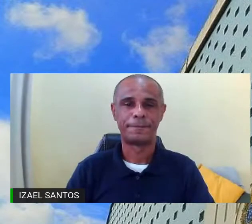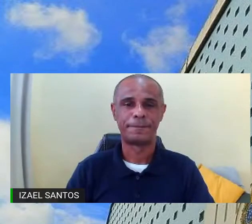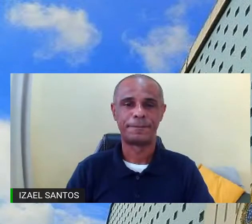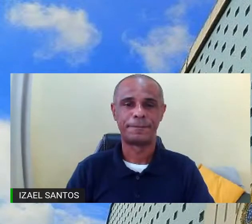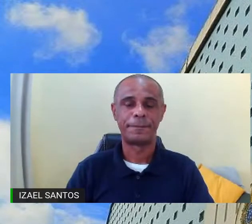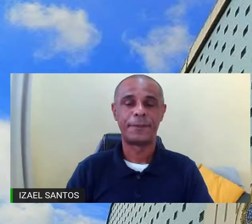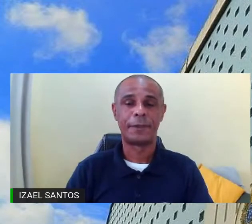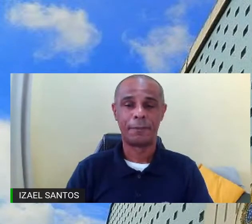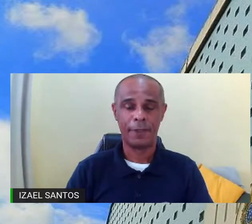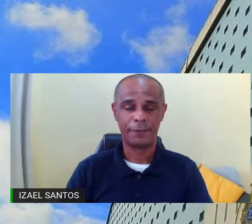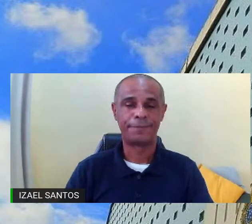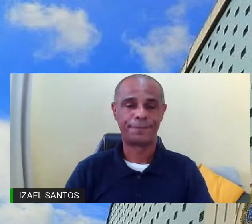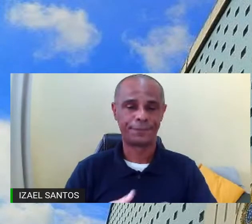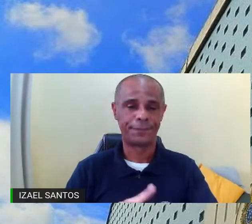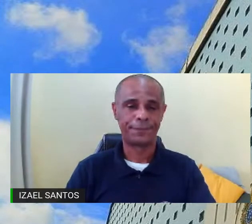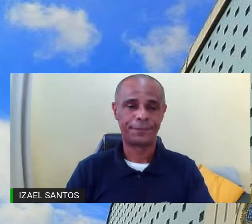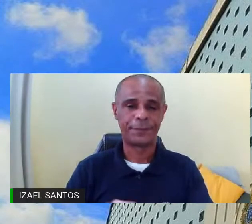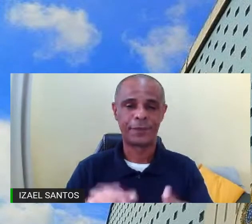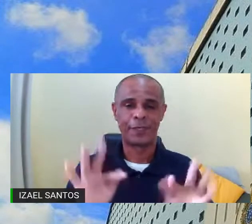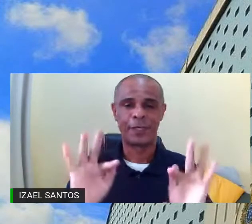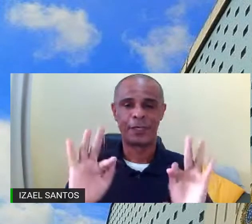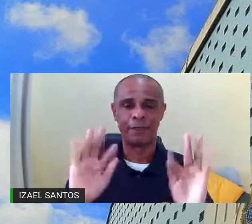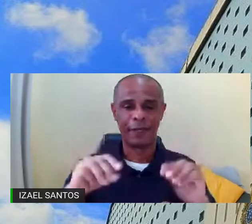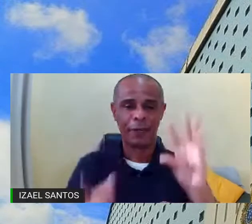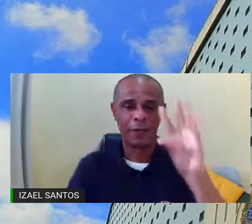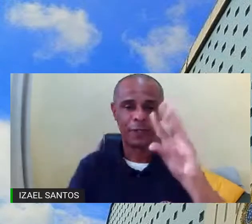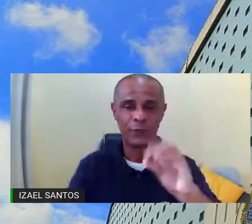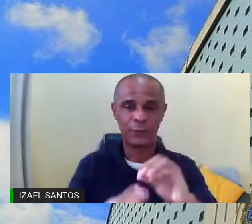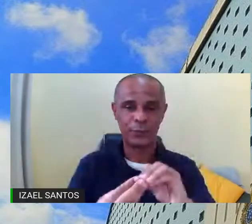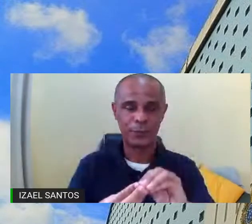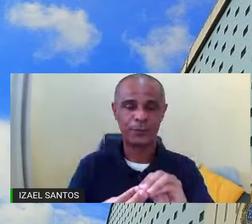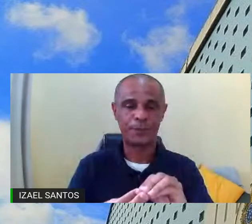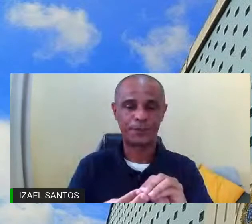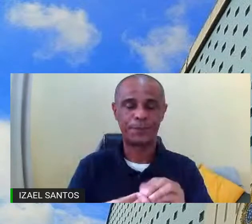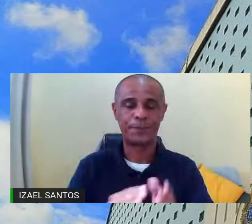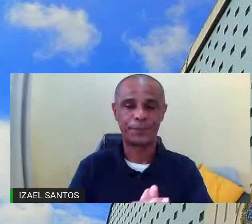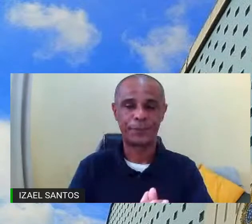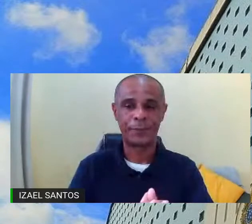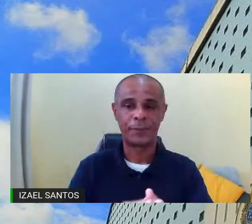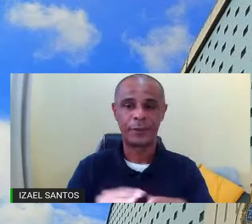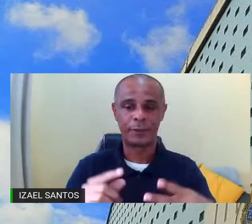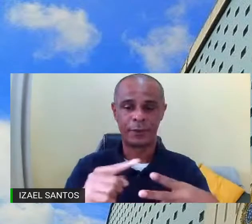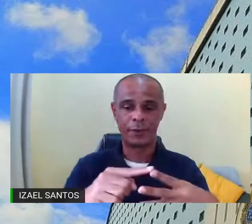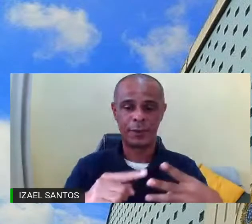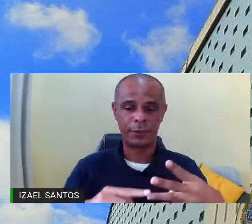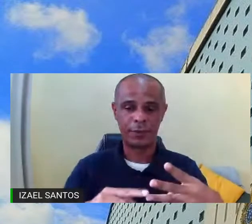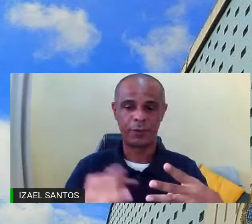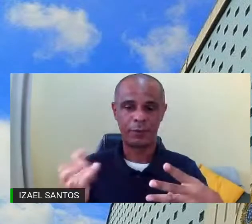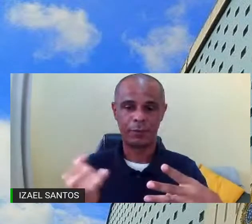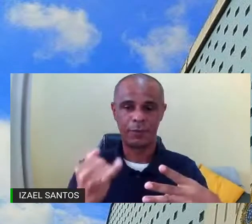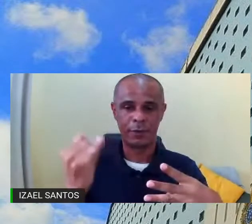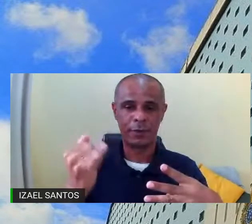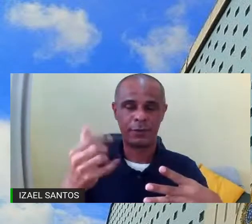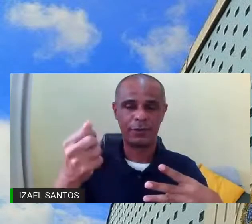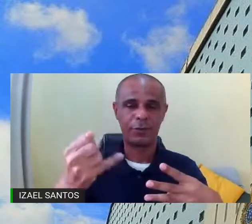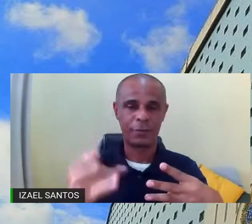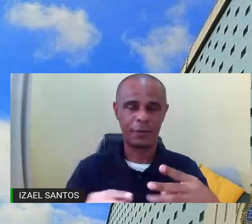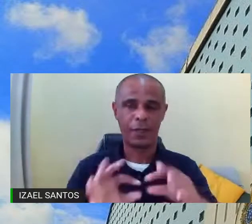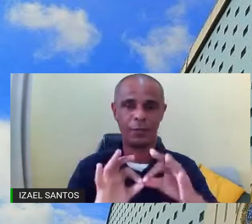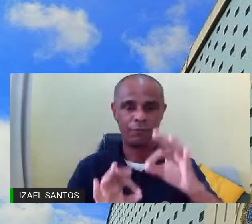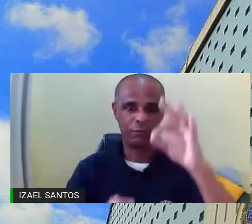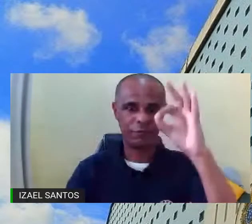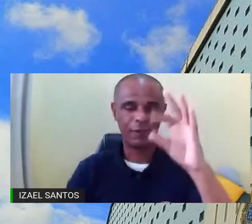Bem, minhas considerações finais, portanto, estão no seguinte sentido. Três pontos apenas eu vou levantar, já que eu falei bastante.